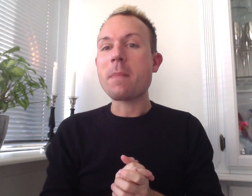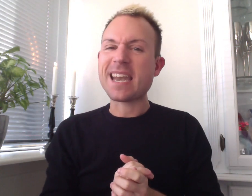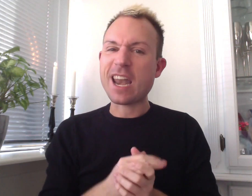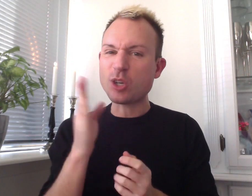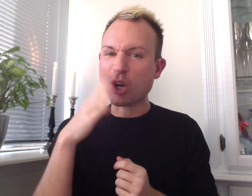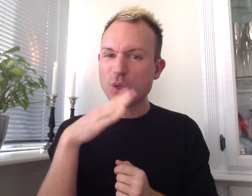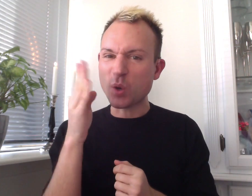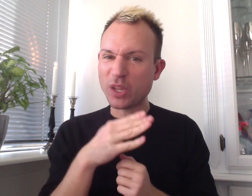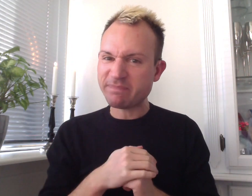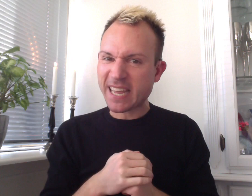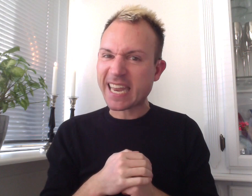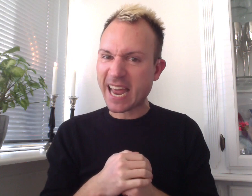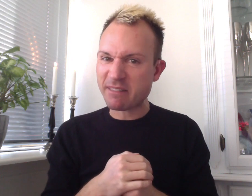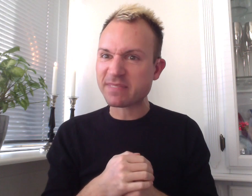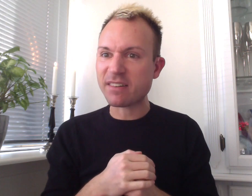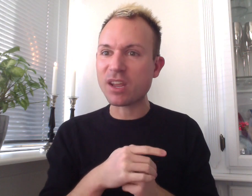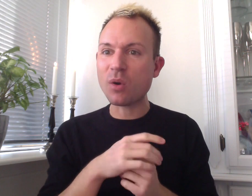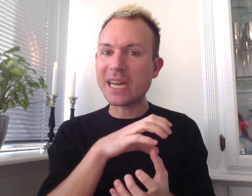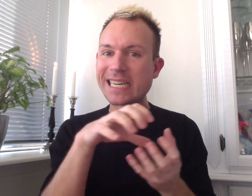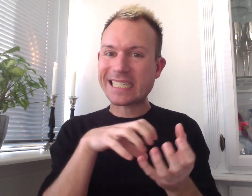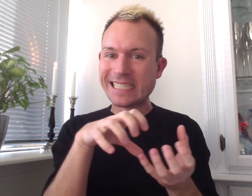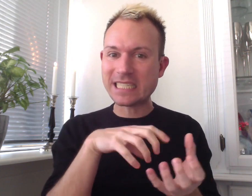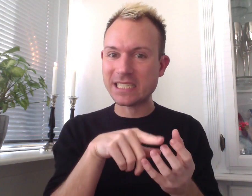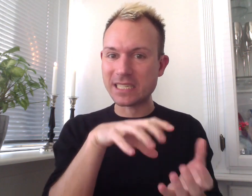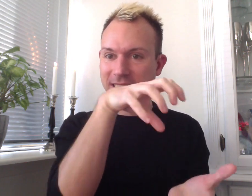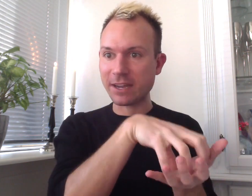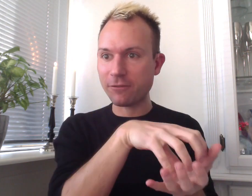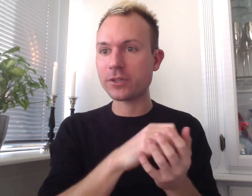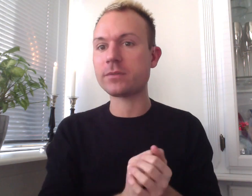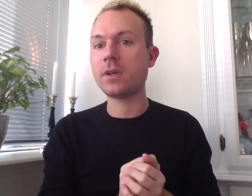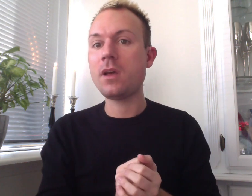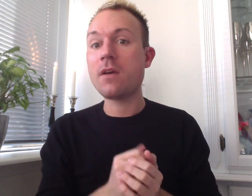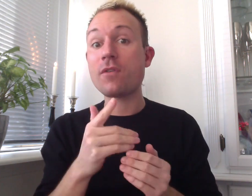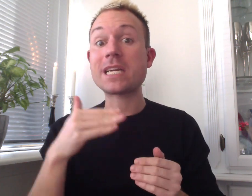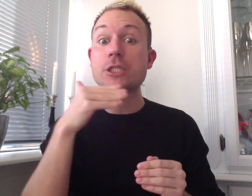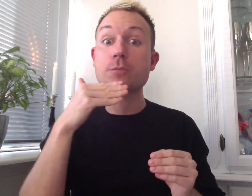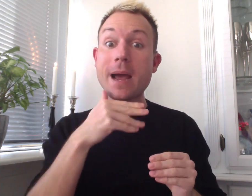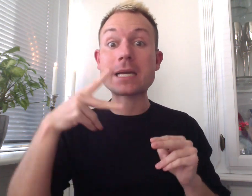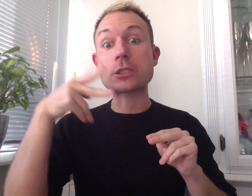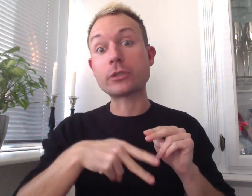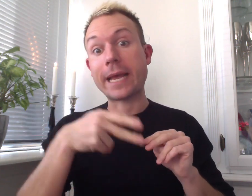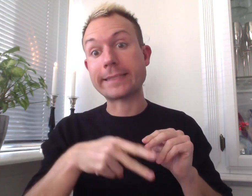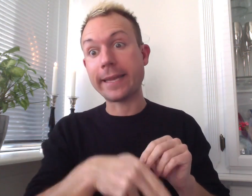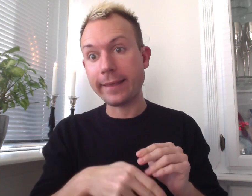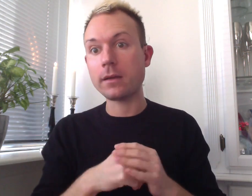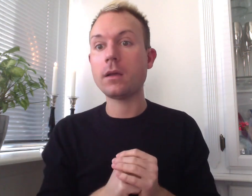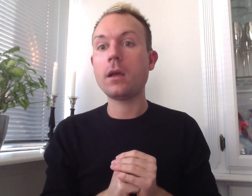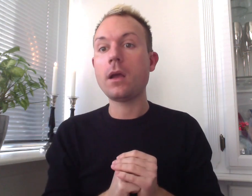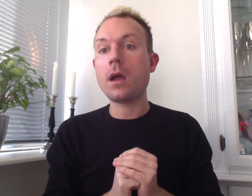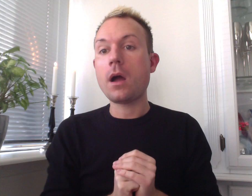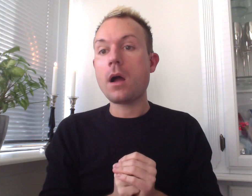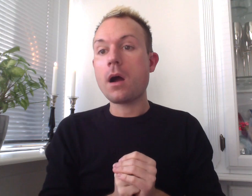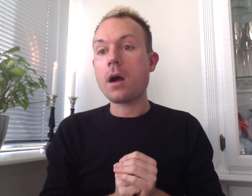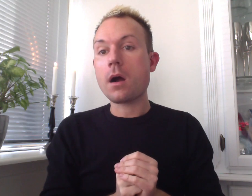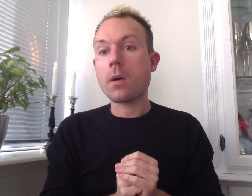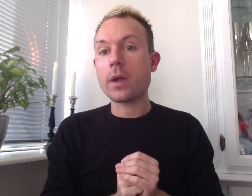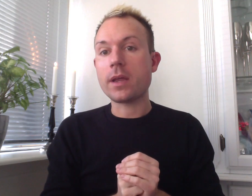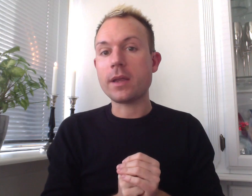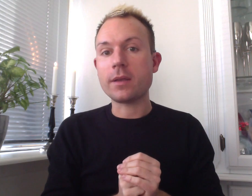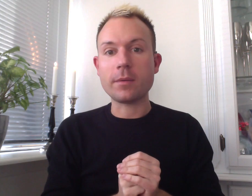der er lidt godt noget. Der var jo en krise i samfundet, hvor der skulle skæres ned. Og der